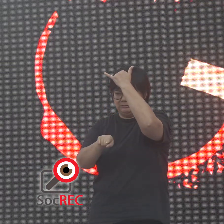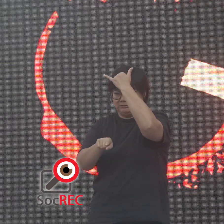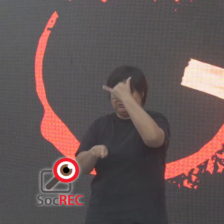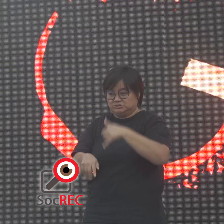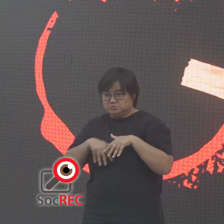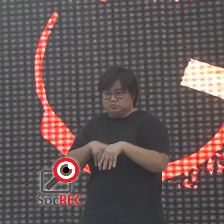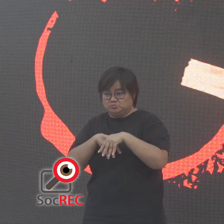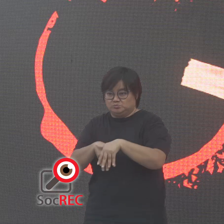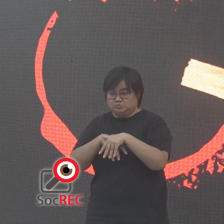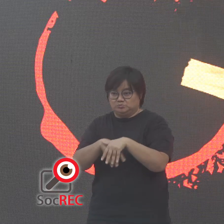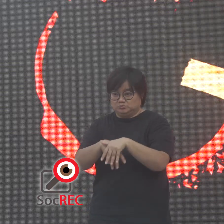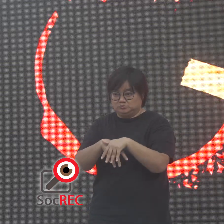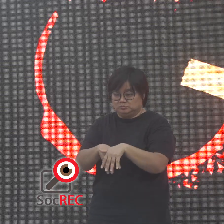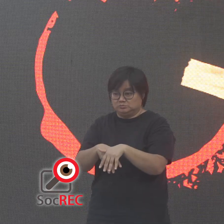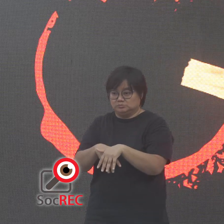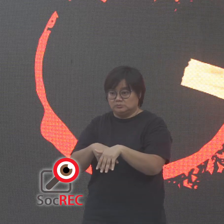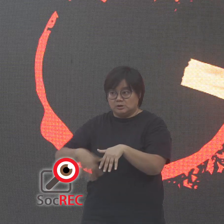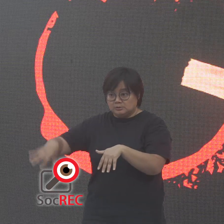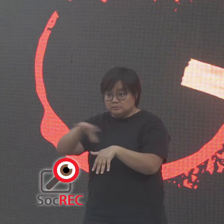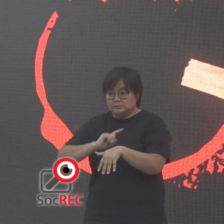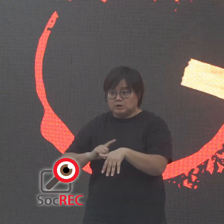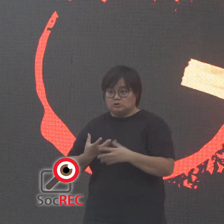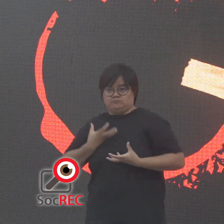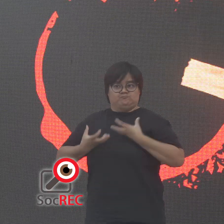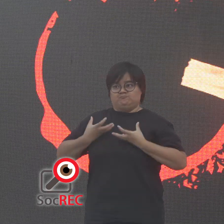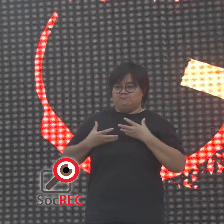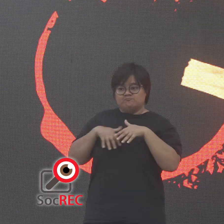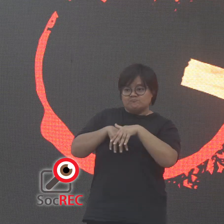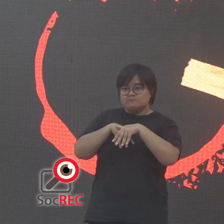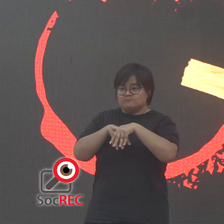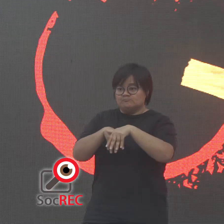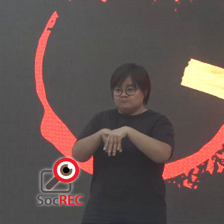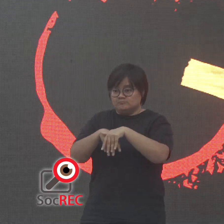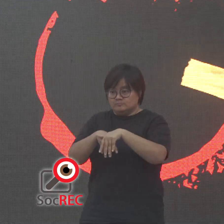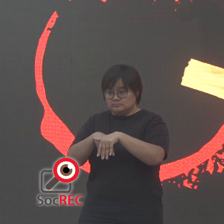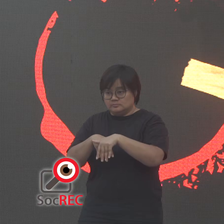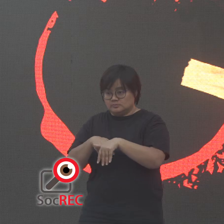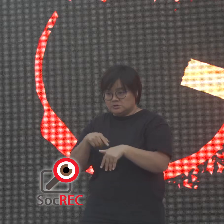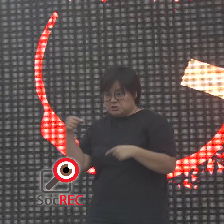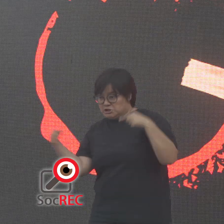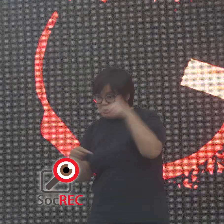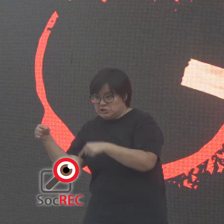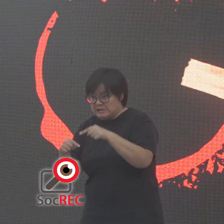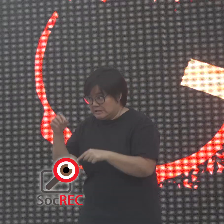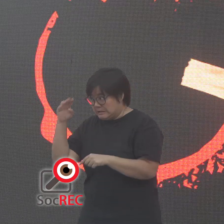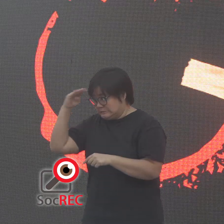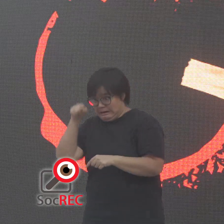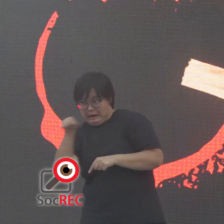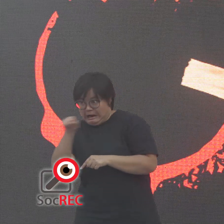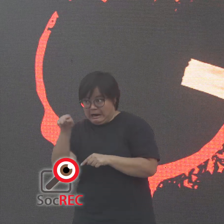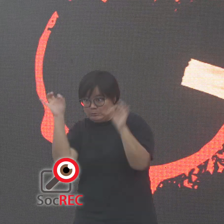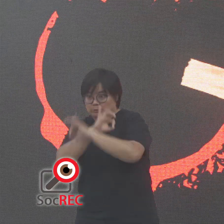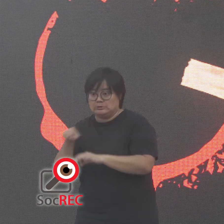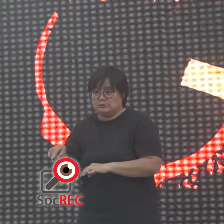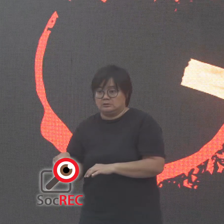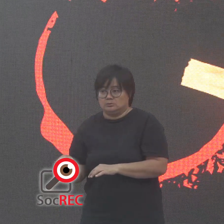多麼高漲，沒有人會站在前線那裡說手足是鬼，獨派手足落場不會